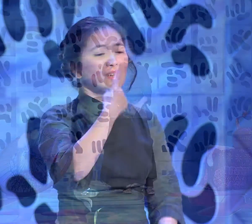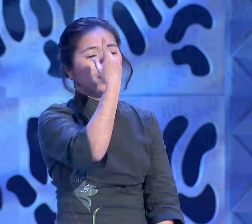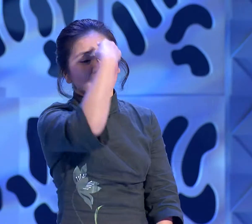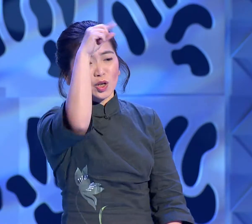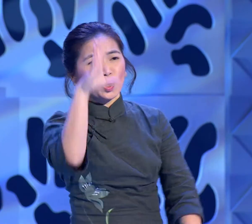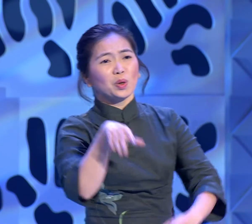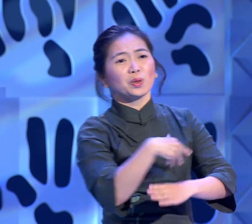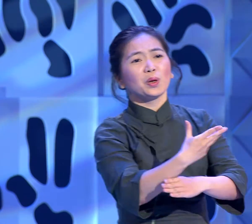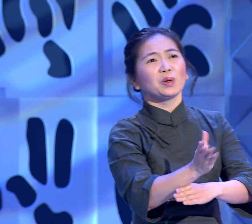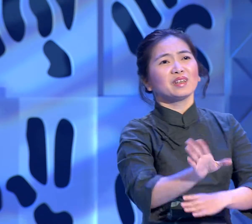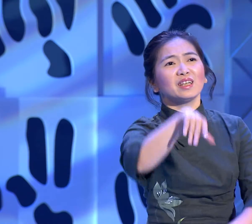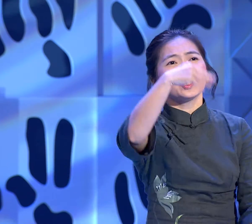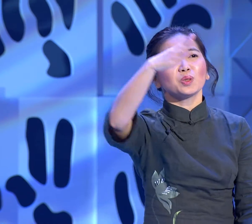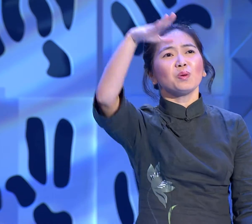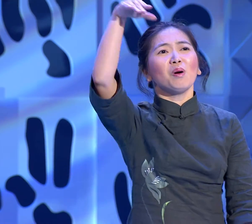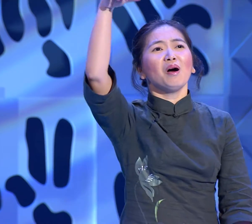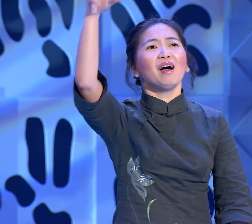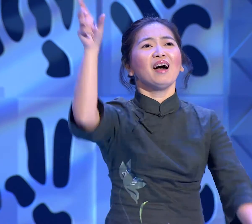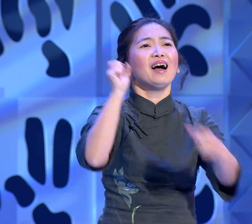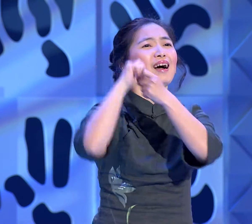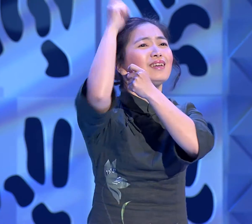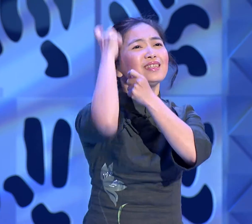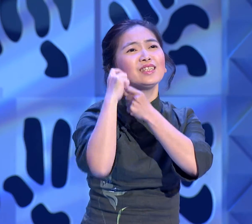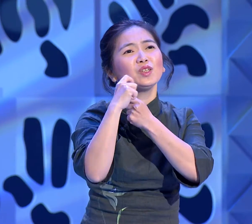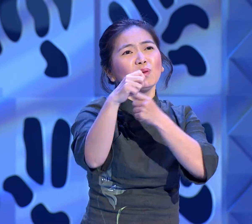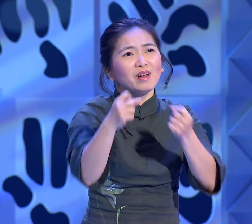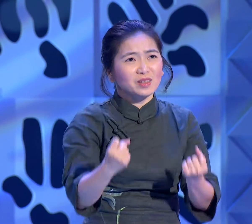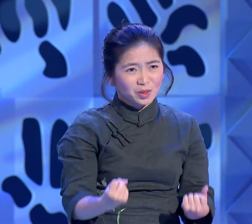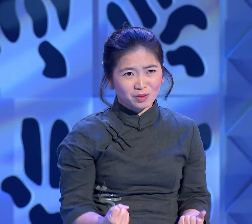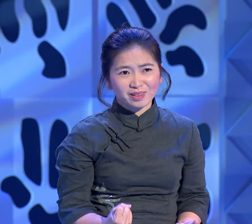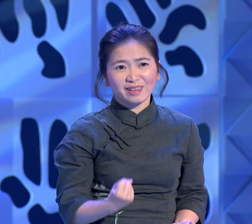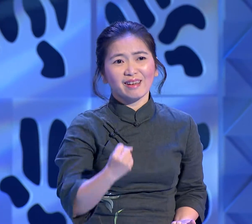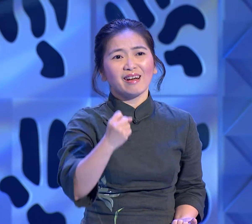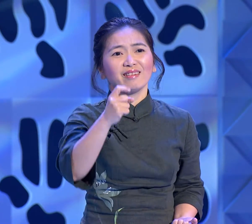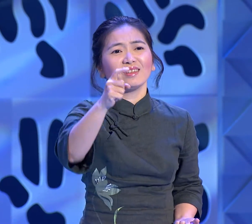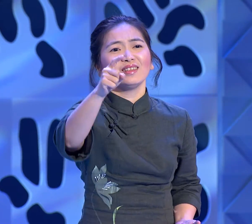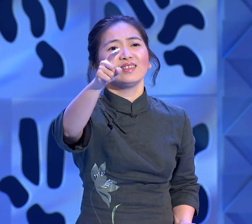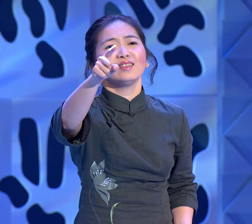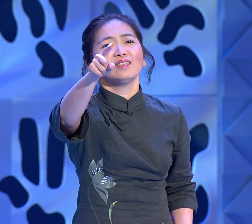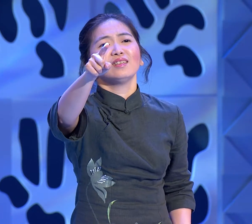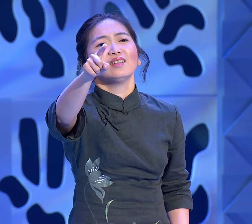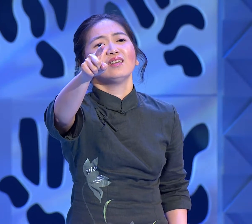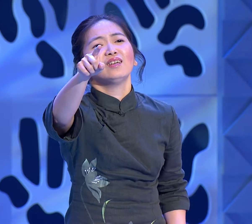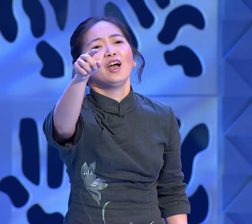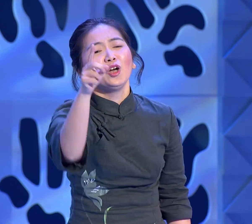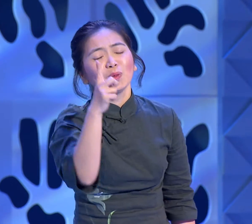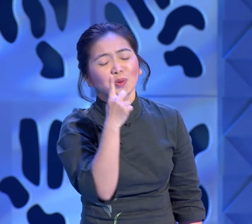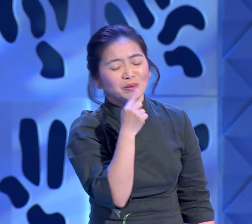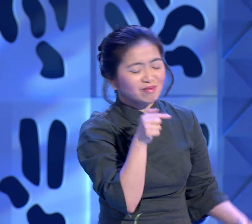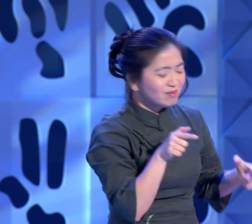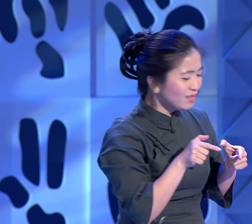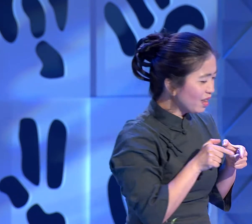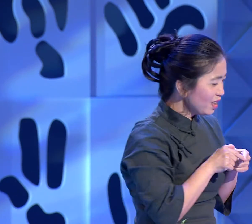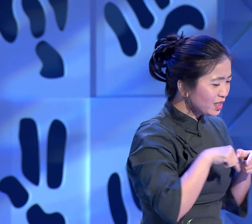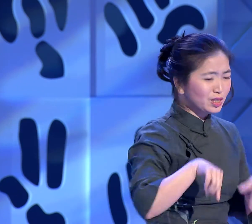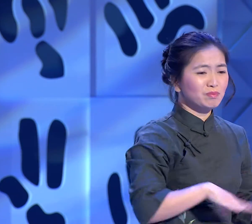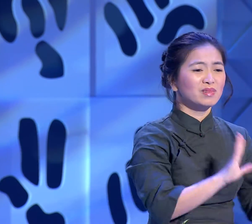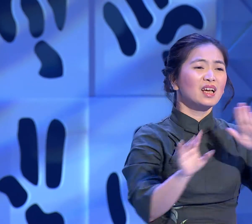命。故乡的山，永远拢徛在遐，阮的心声